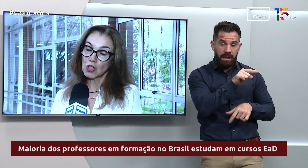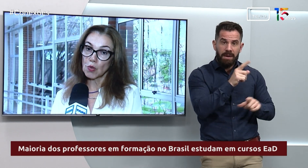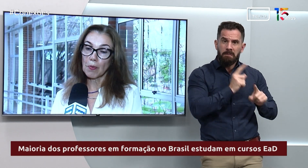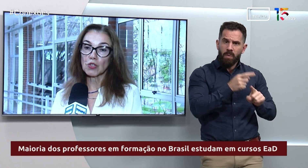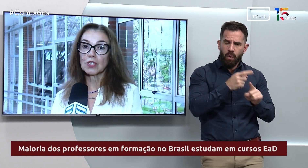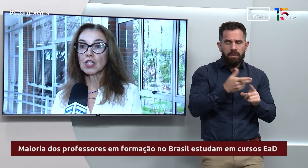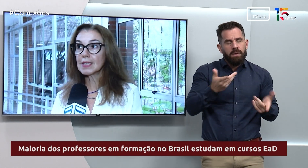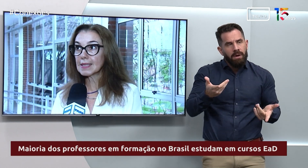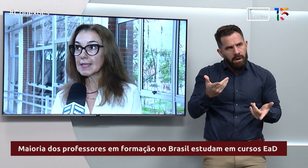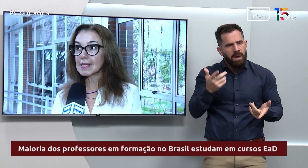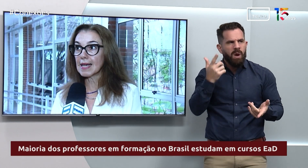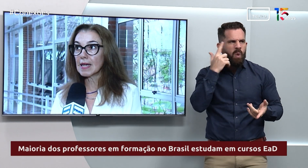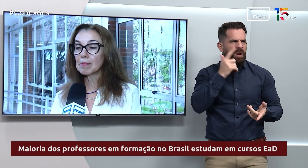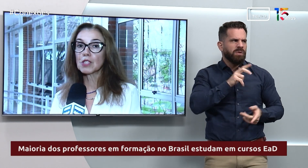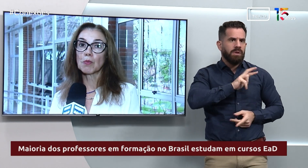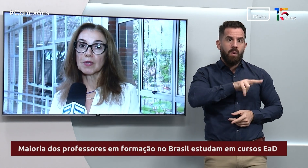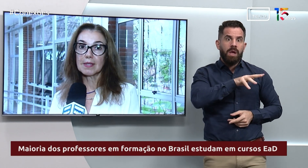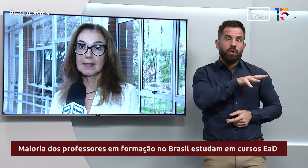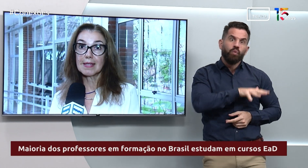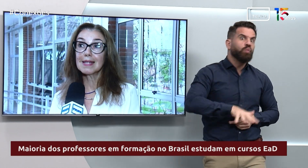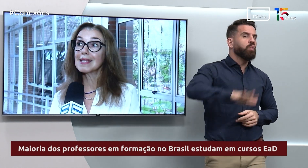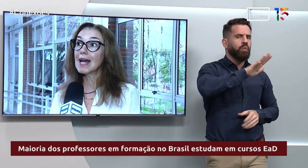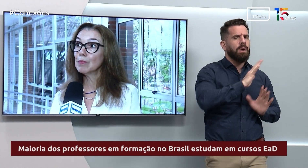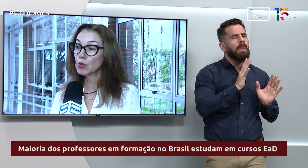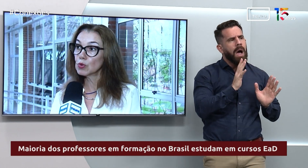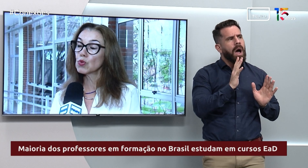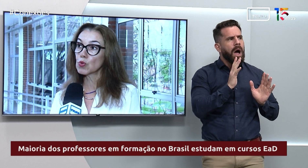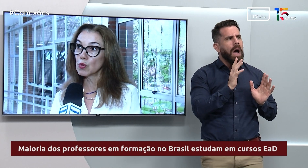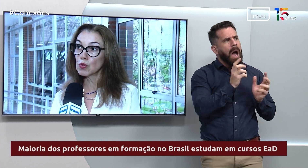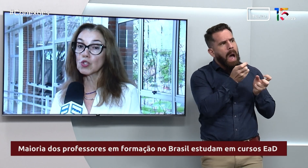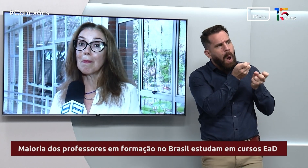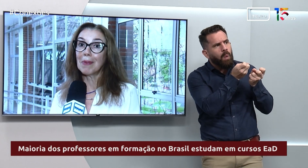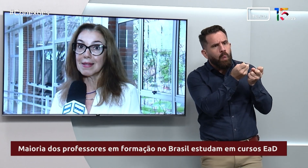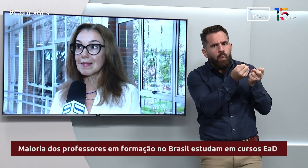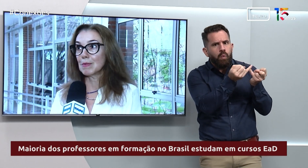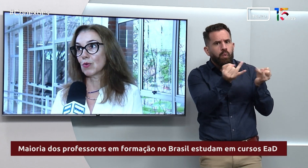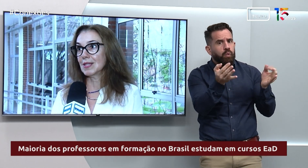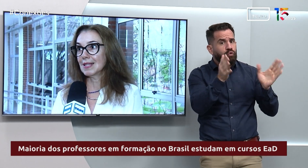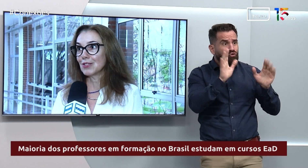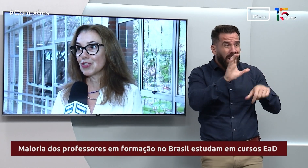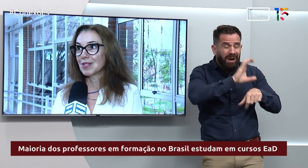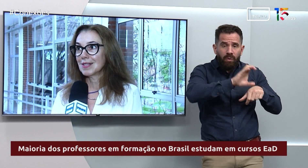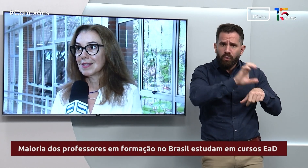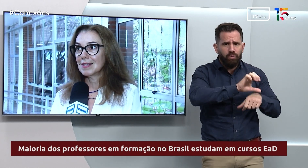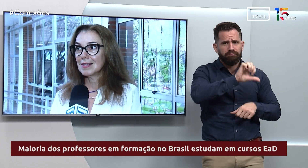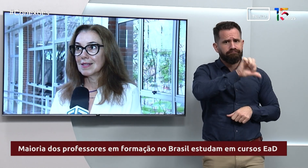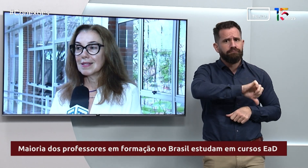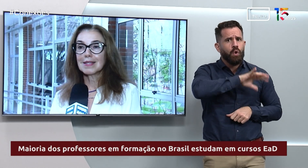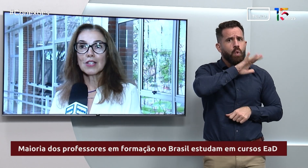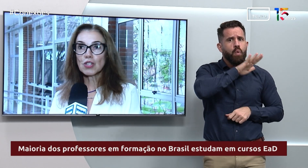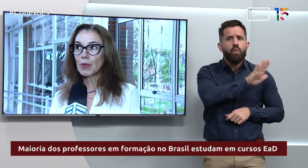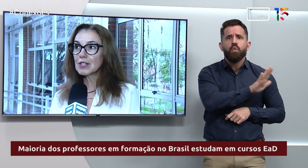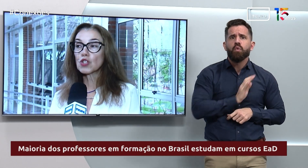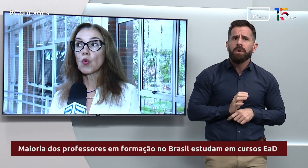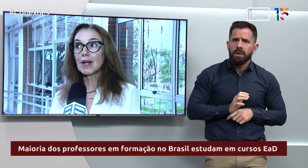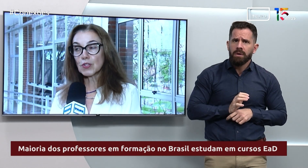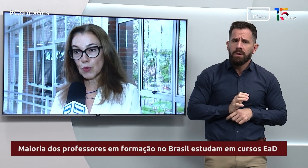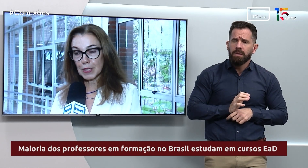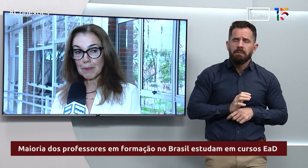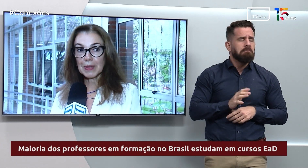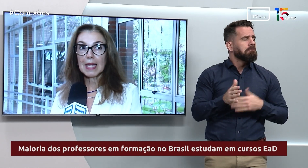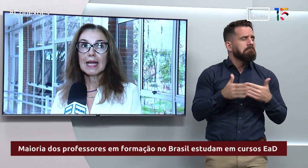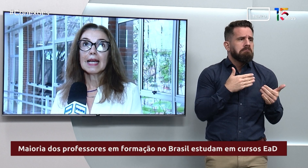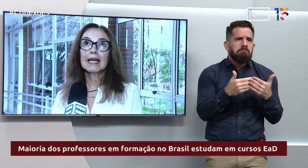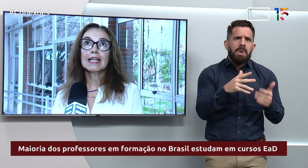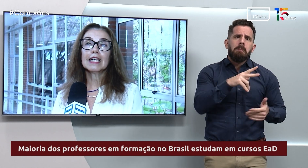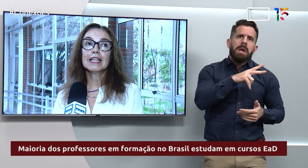a gente não pode generalizar, mas pode-se dizer que há muitos cursos de péssima qualidade, sejam eles de quais